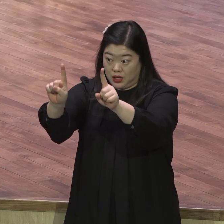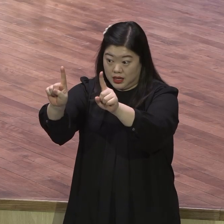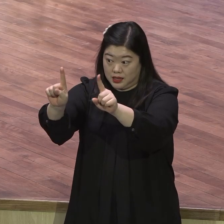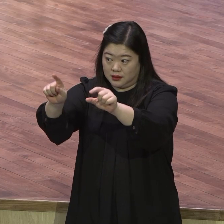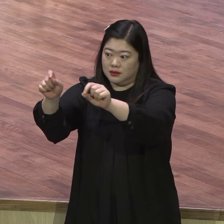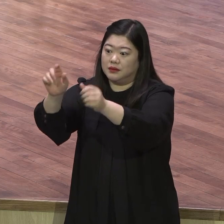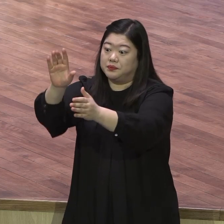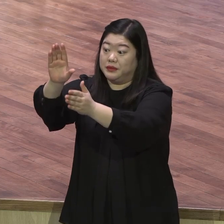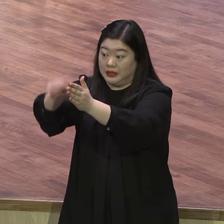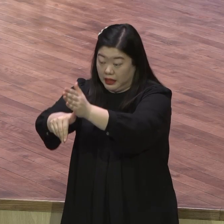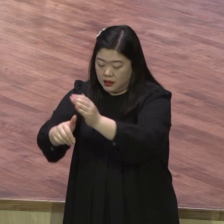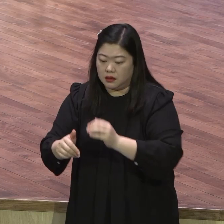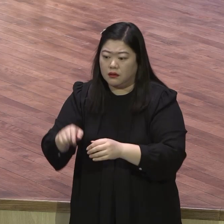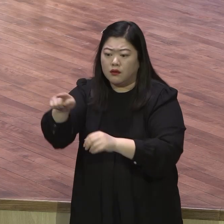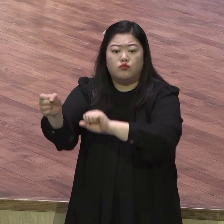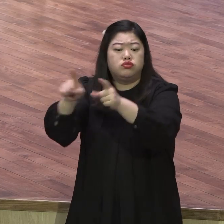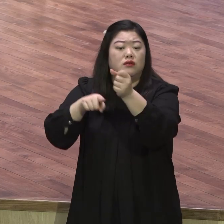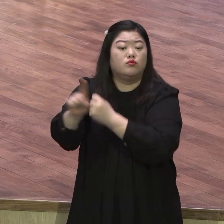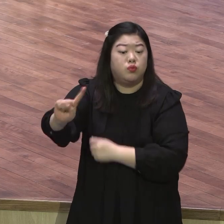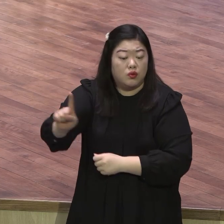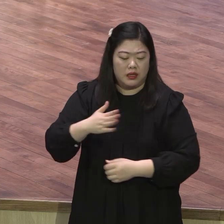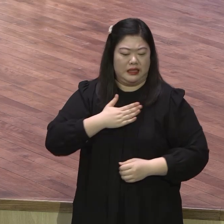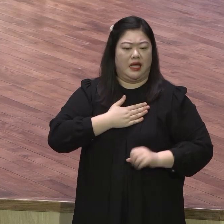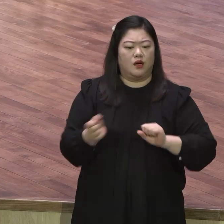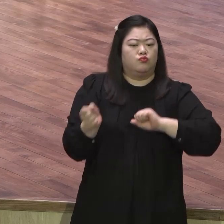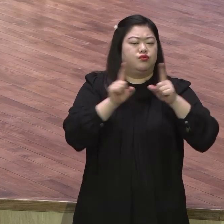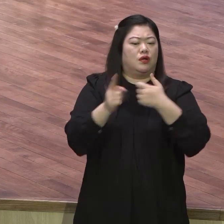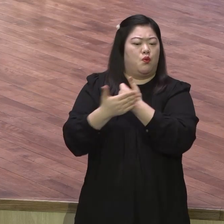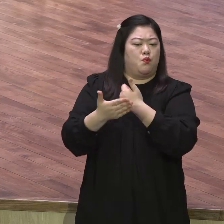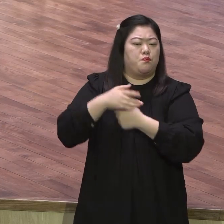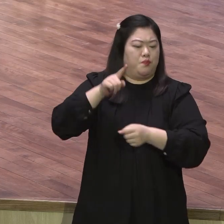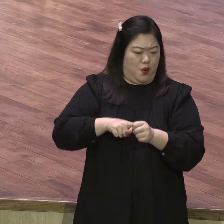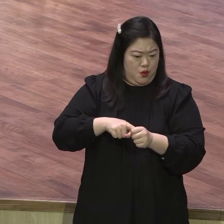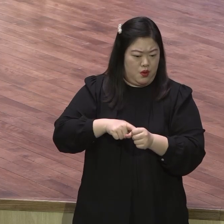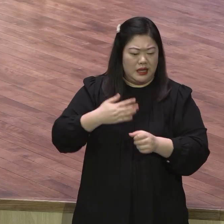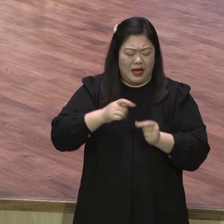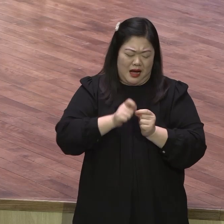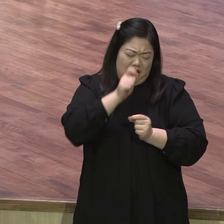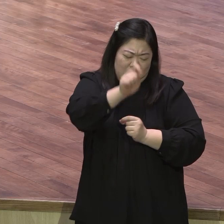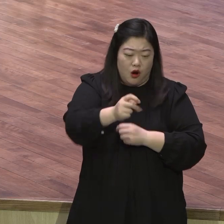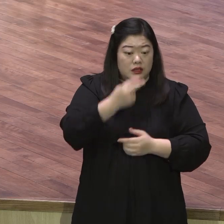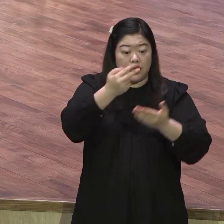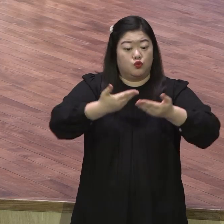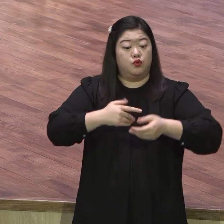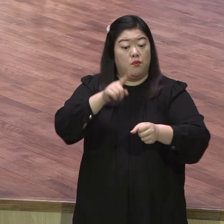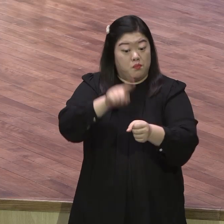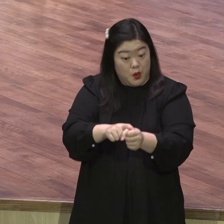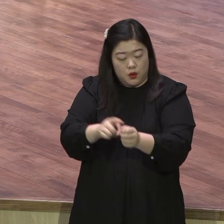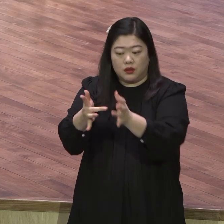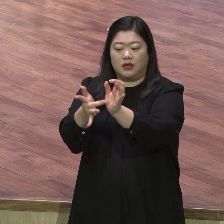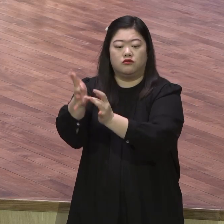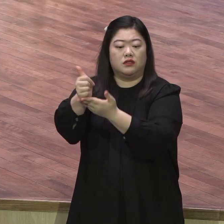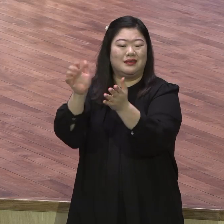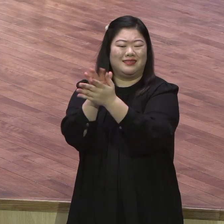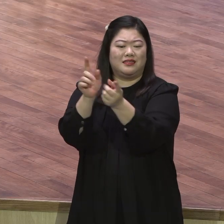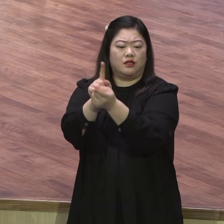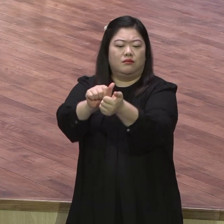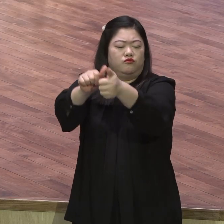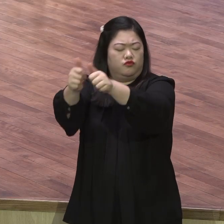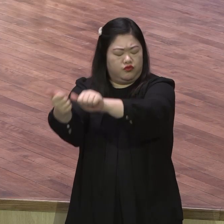부활을 선물하시기 위해서 부활신앙으로 영생하기 위해서 예수님께서 그렇게 우리에게